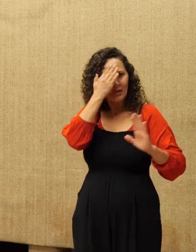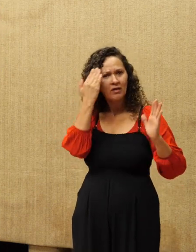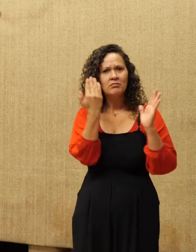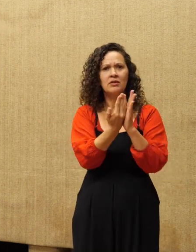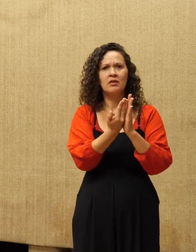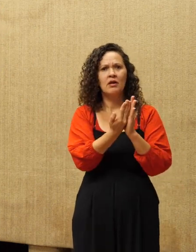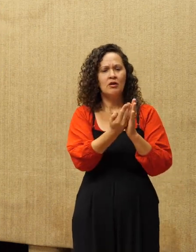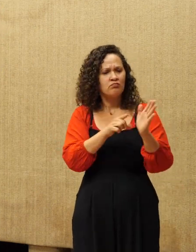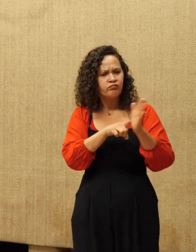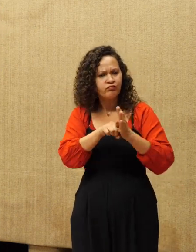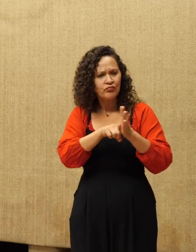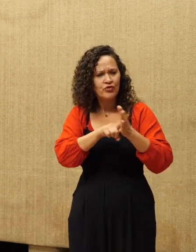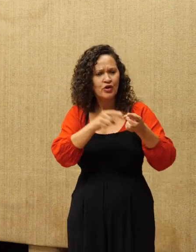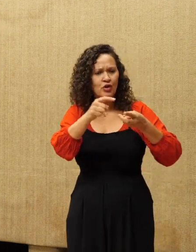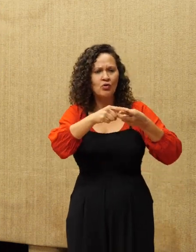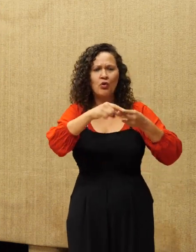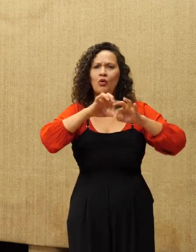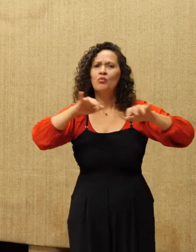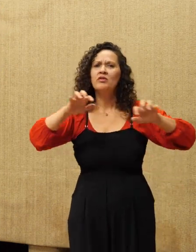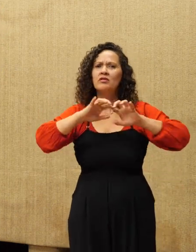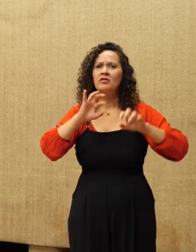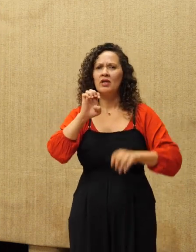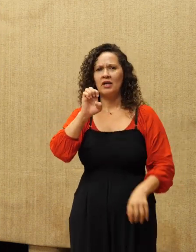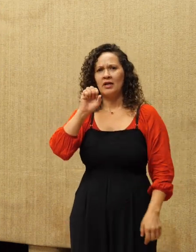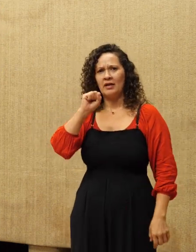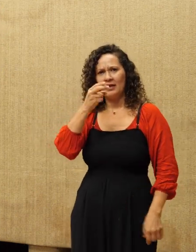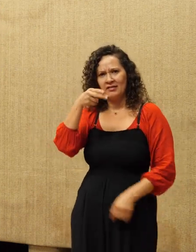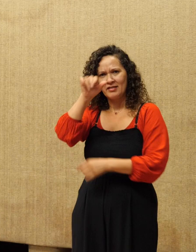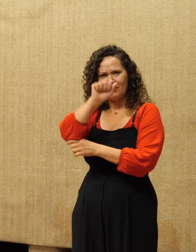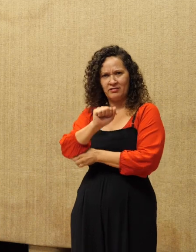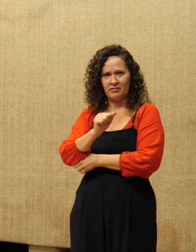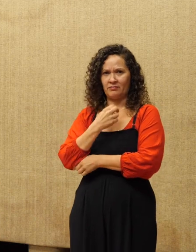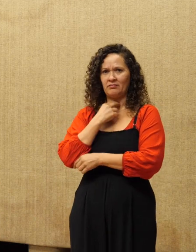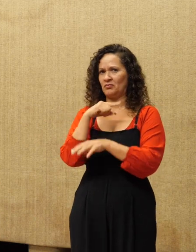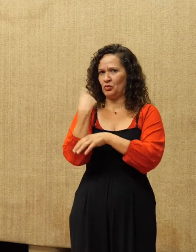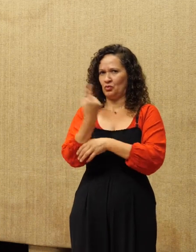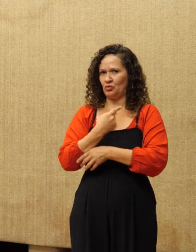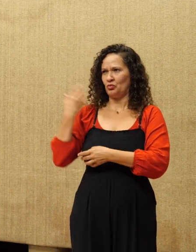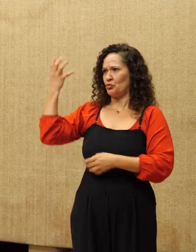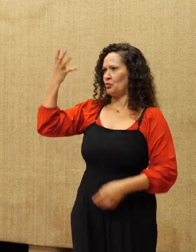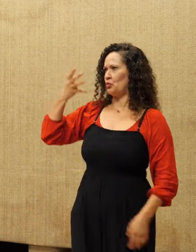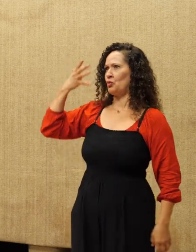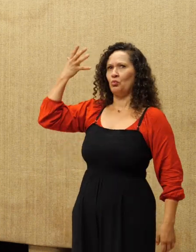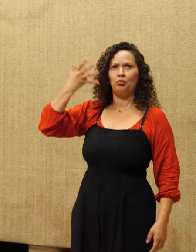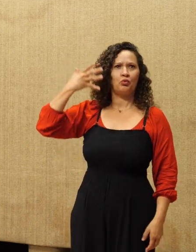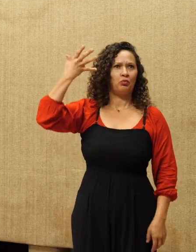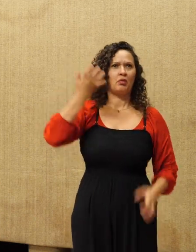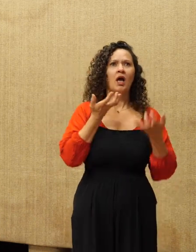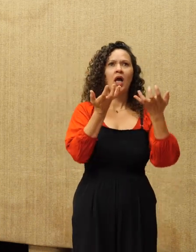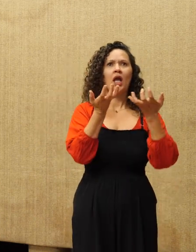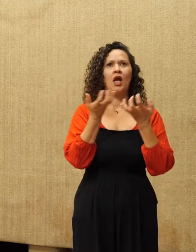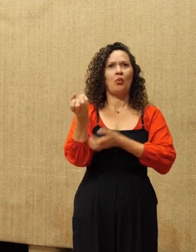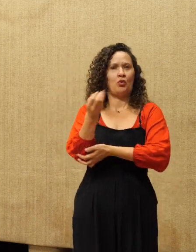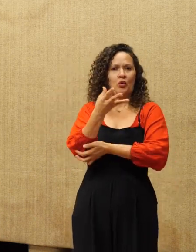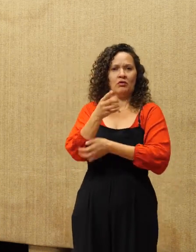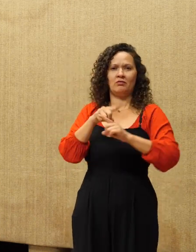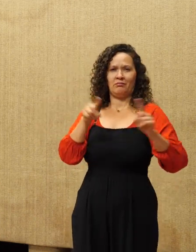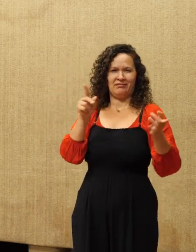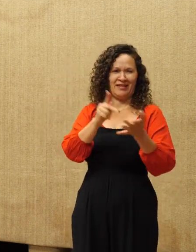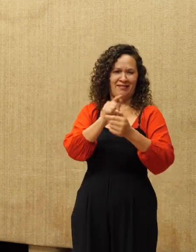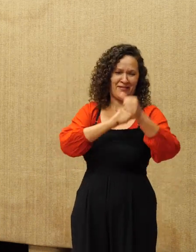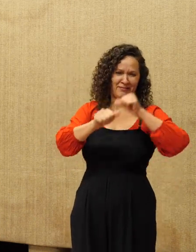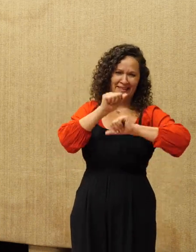o investigador, o escrivão. Então, nós não podemos ter um discurso, né, que queremos o novo, mas